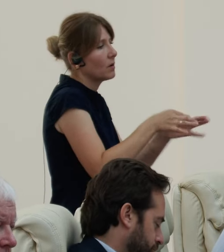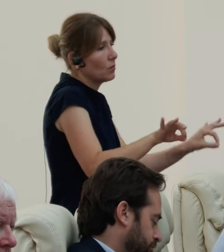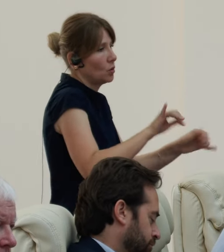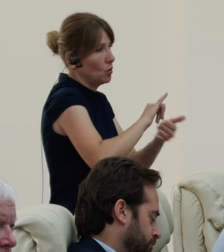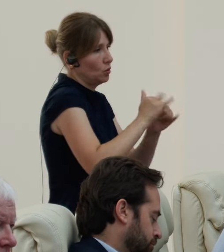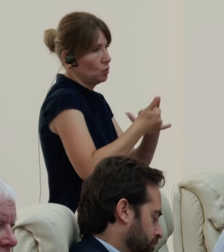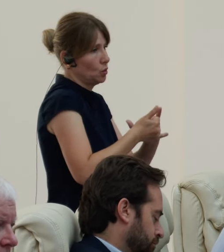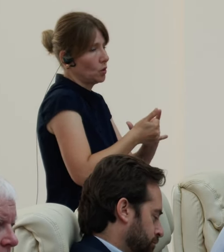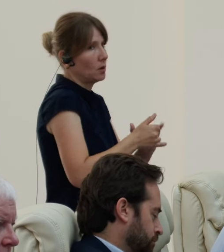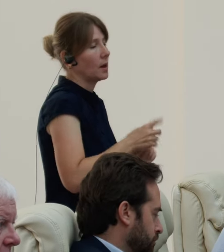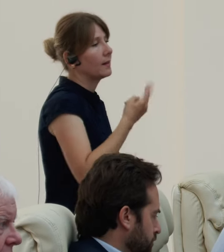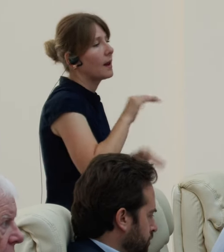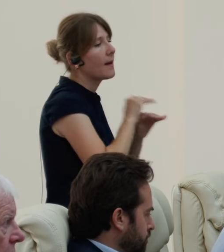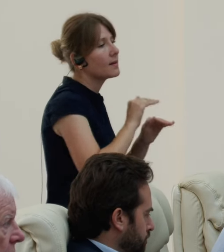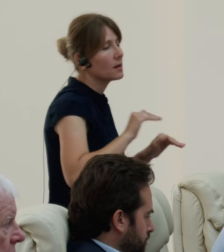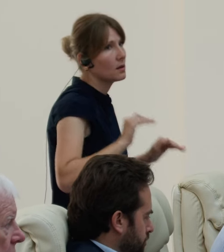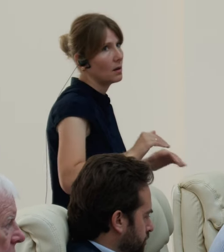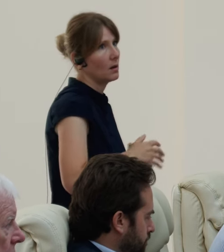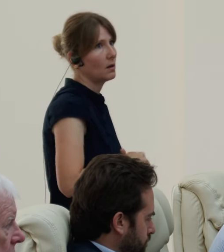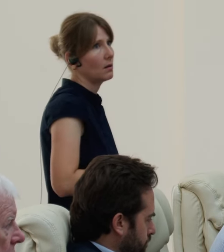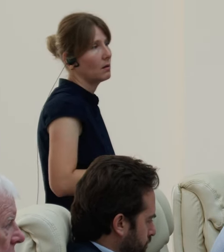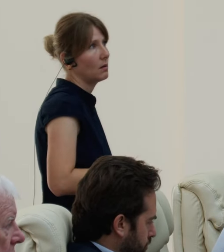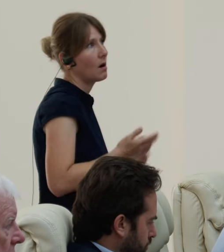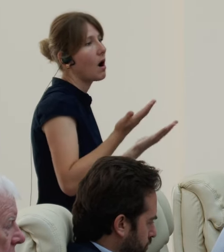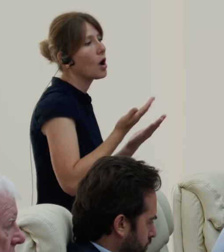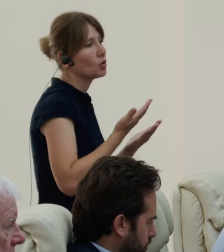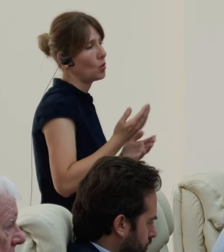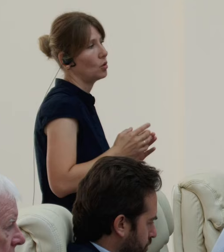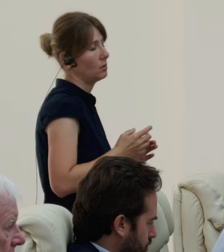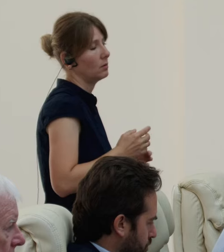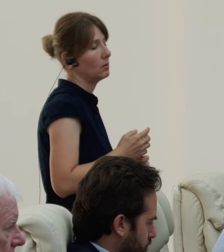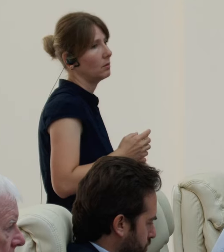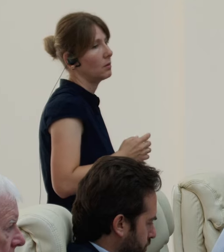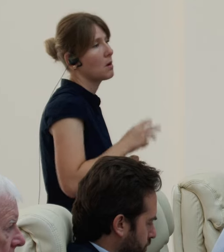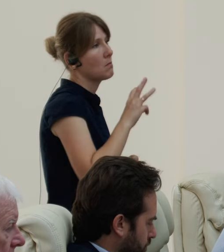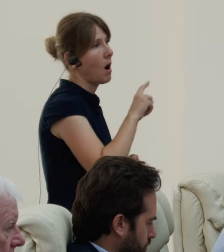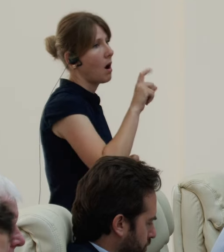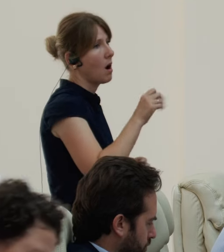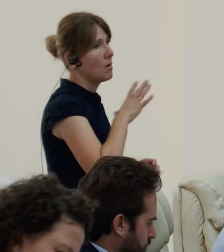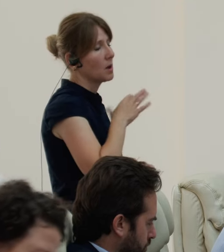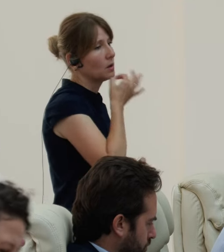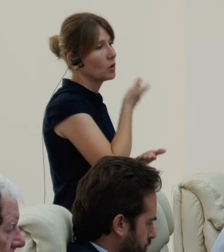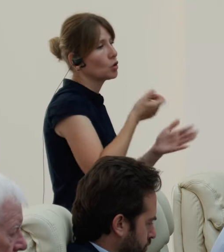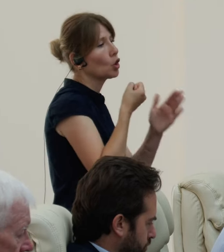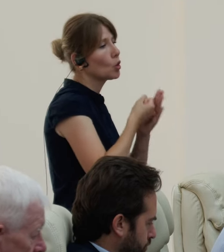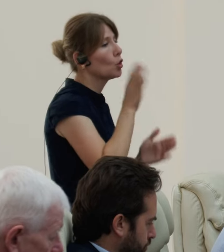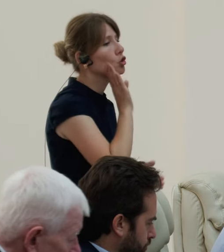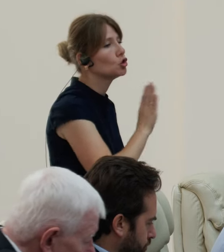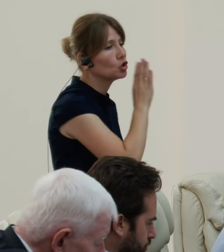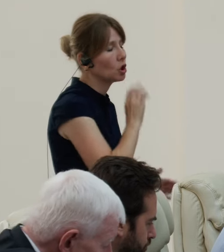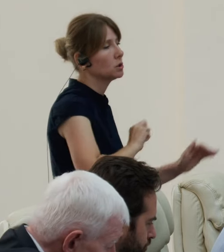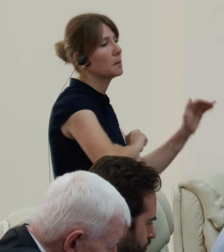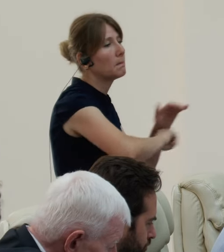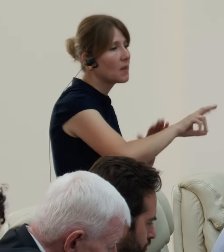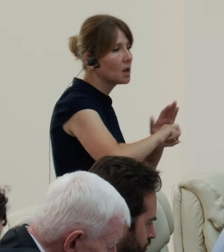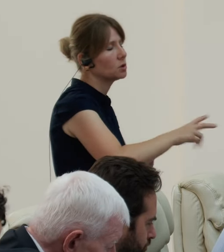deplin accesibile tuturor. De la copii pe care i-a menționat Maha, până la femei, refugiați, persoane